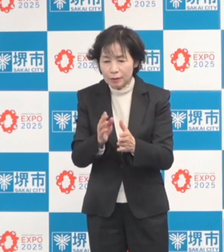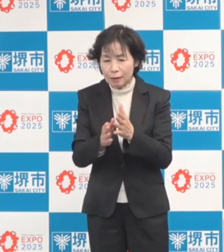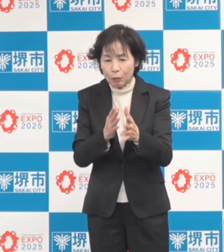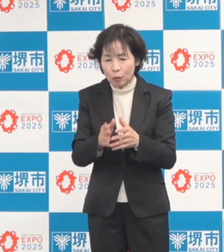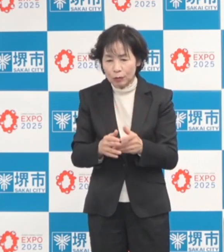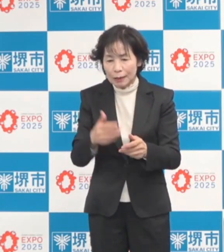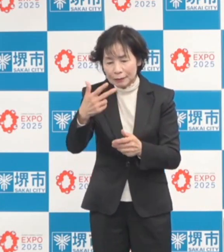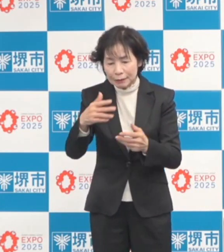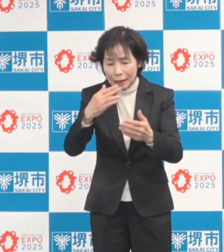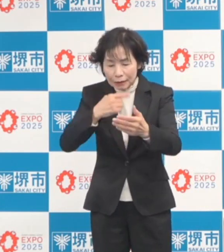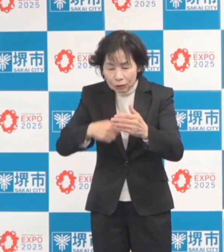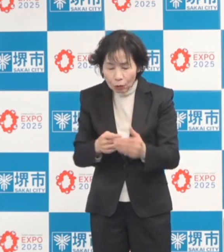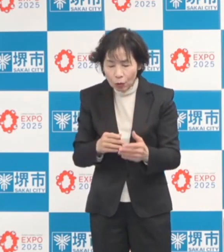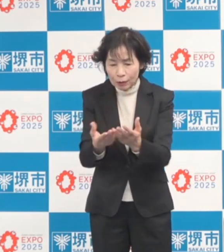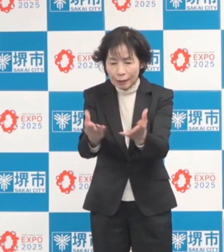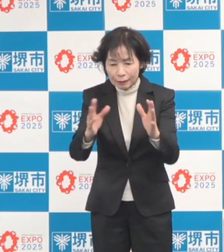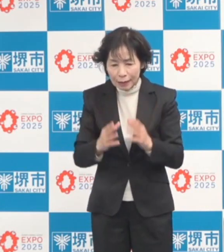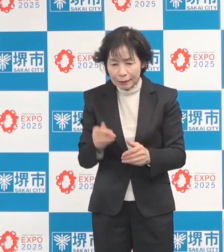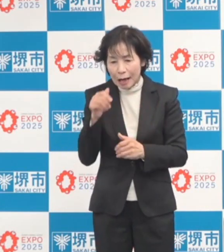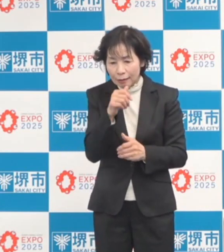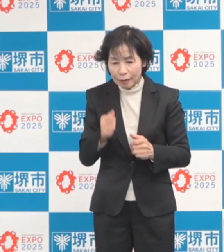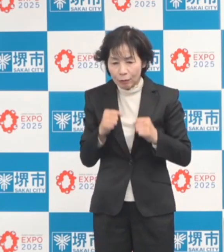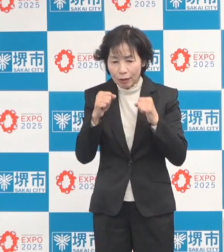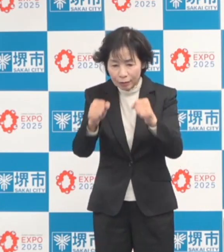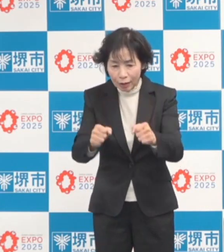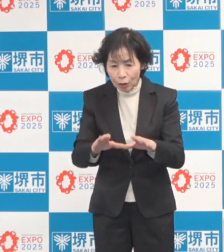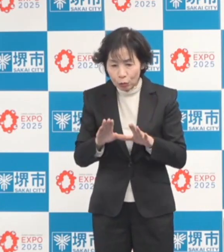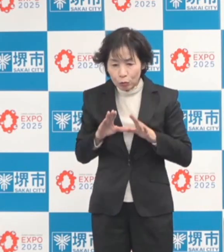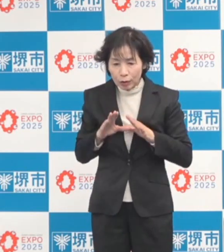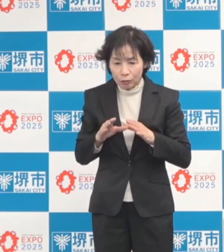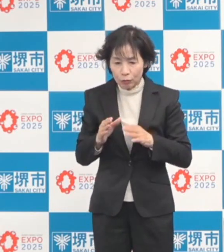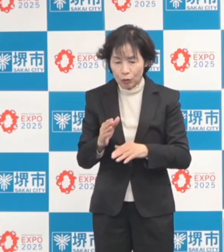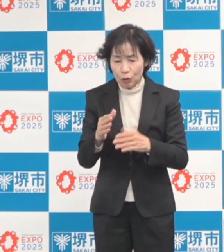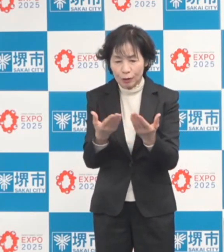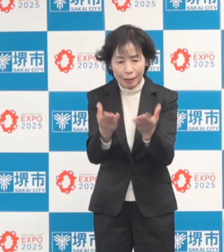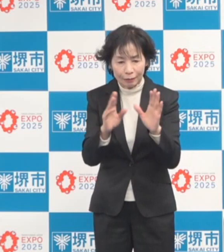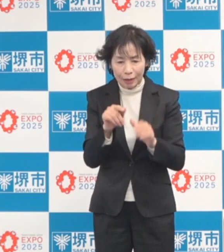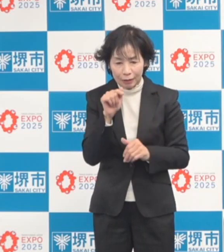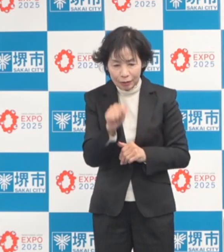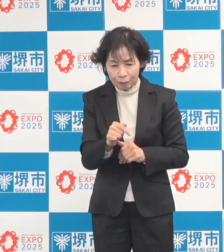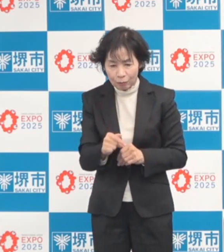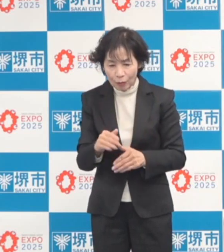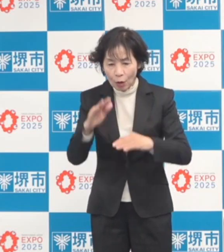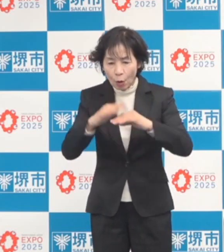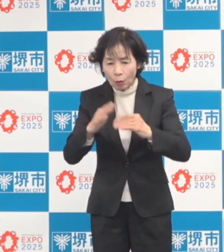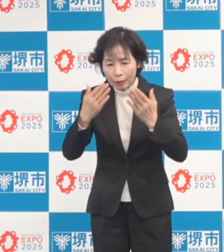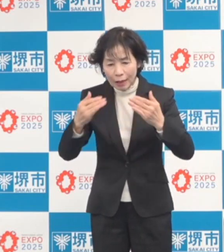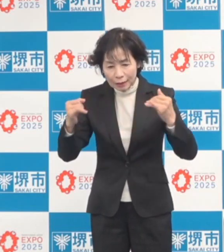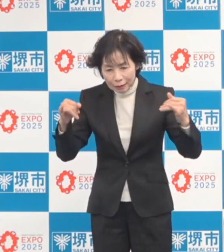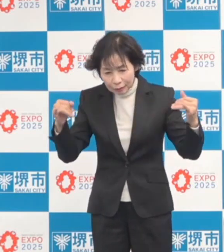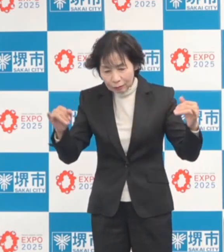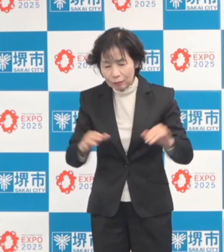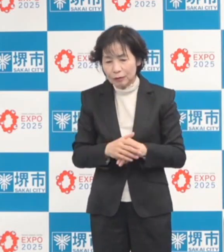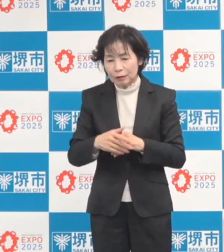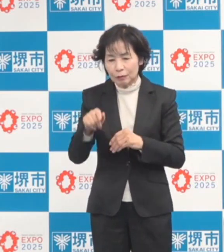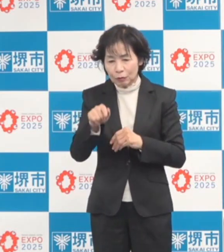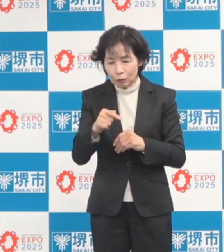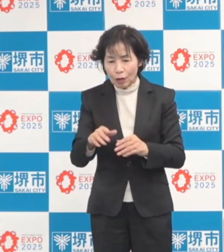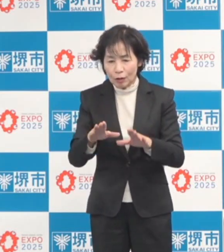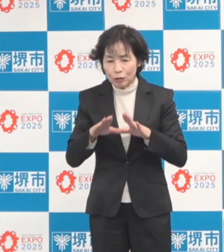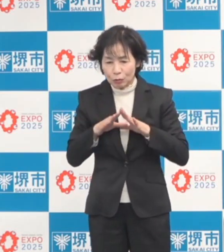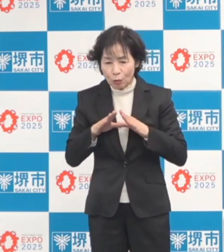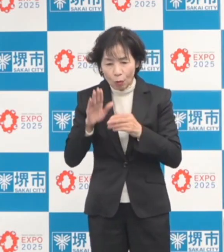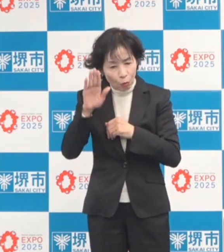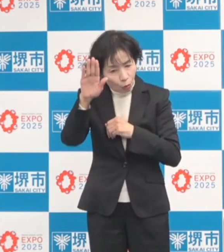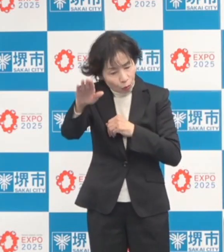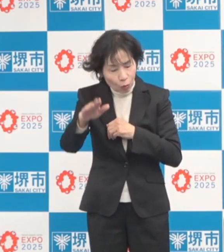の団体に案内をいたしまして、受講希望の団体にオンライン接続や受講後